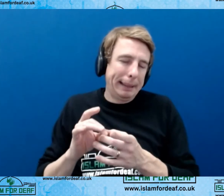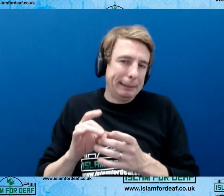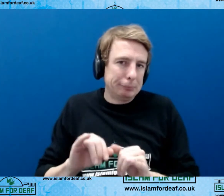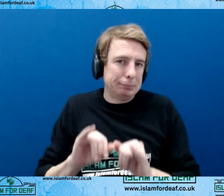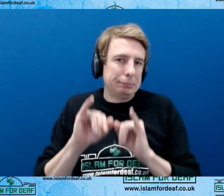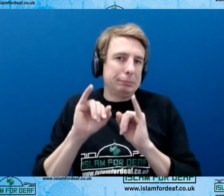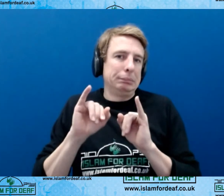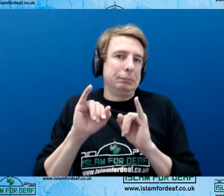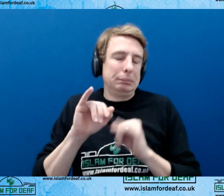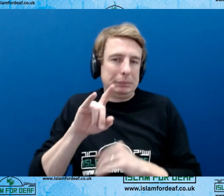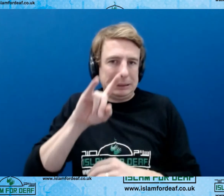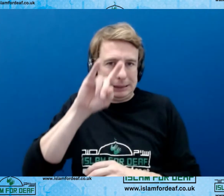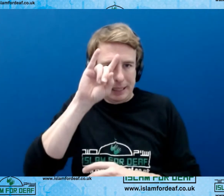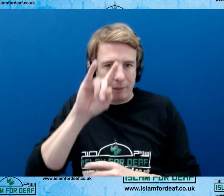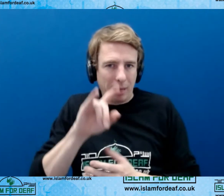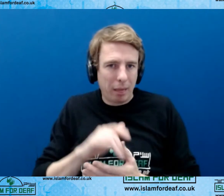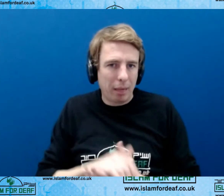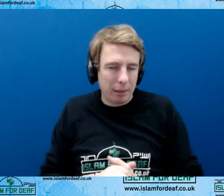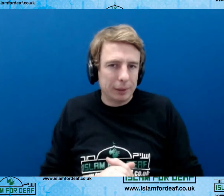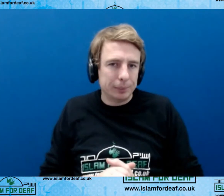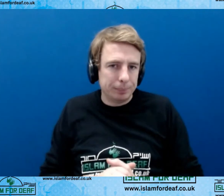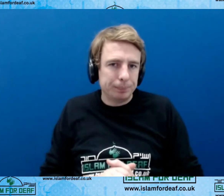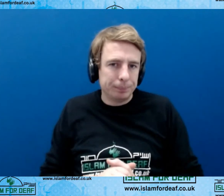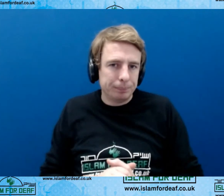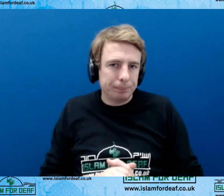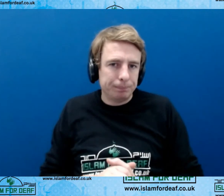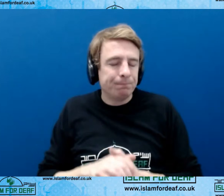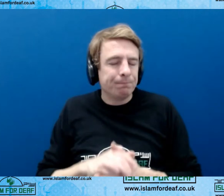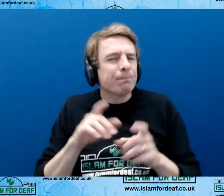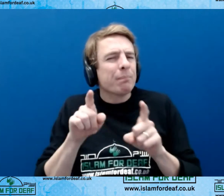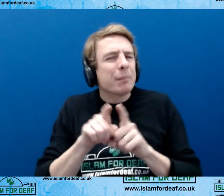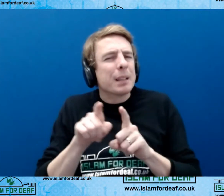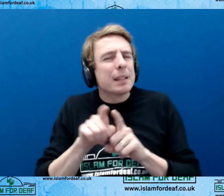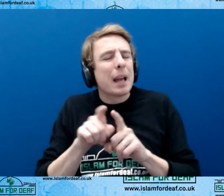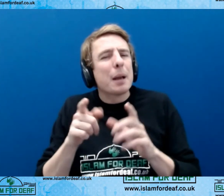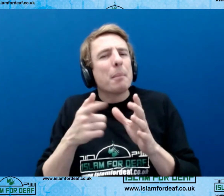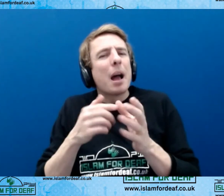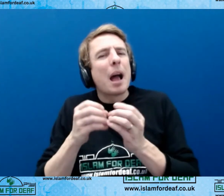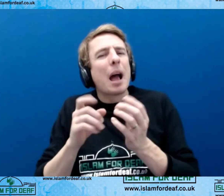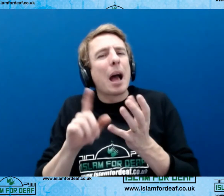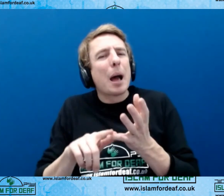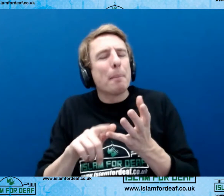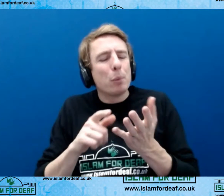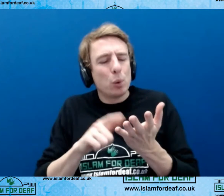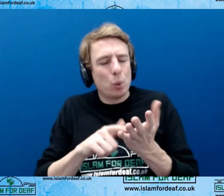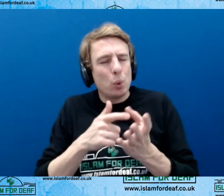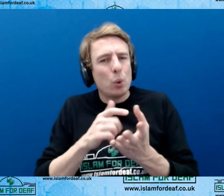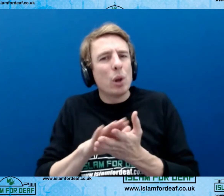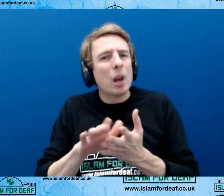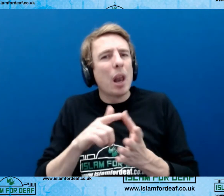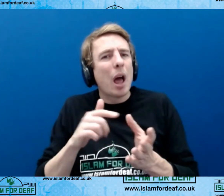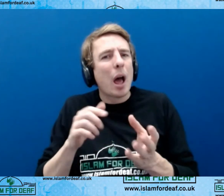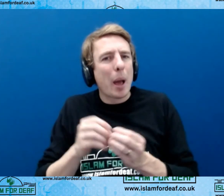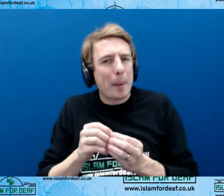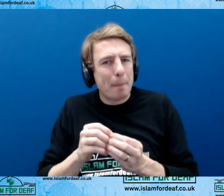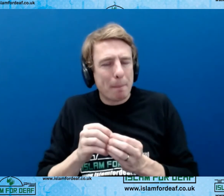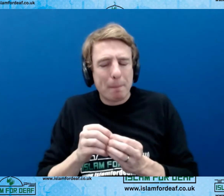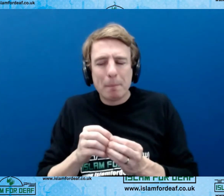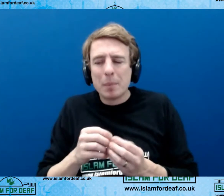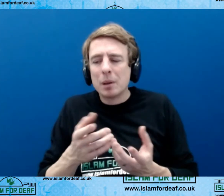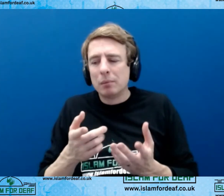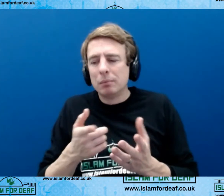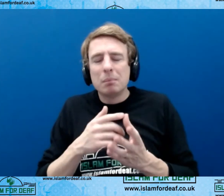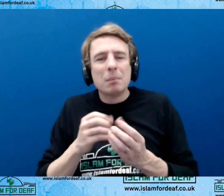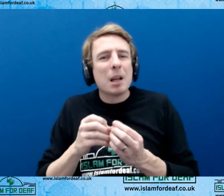ونحوهم. This is like Abu Lahab and Abu Jahl and the likes of them. وأم جميل كذلك زوجة أبي